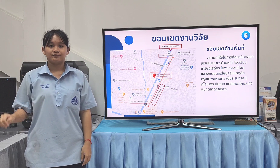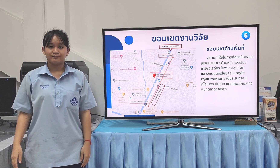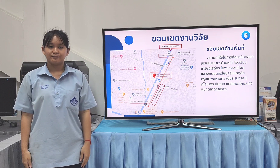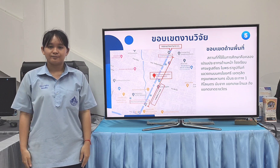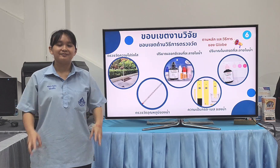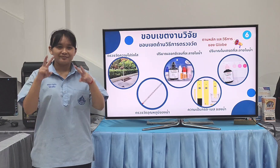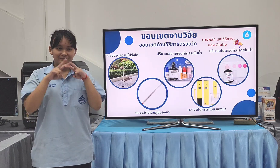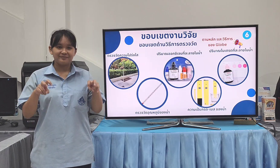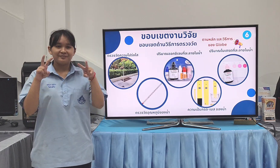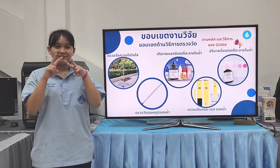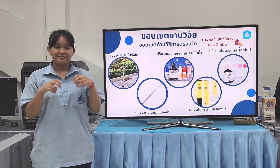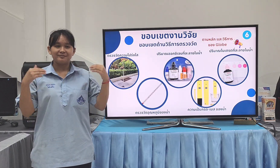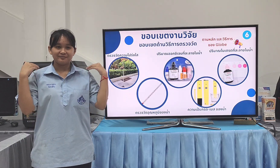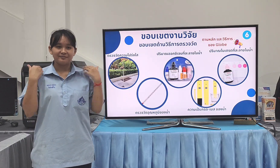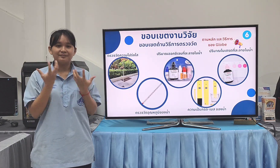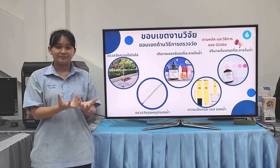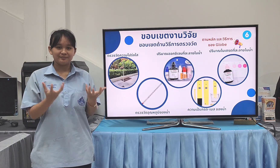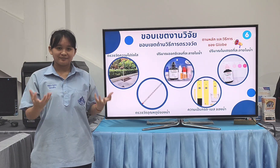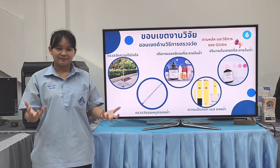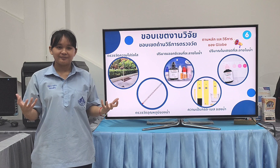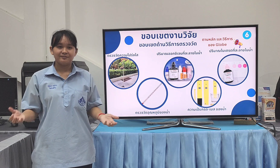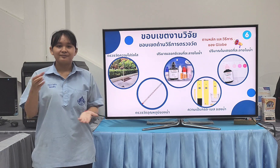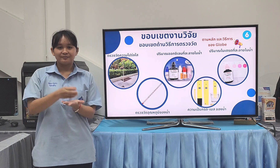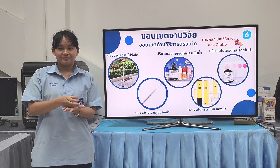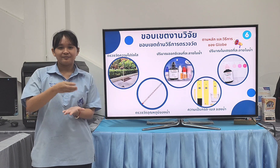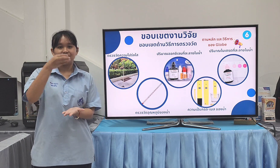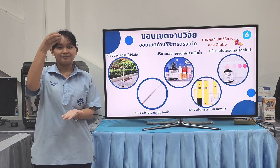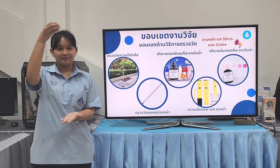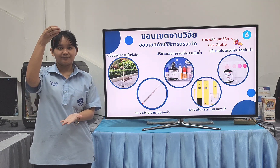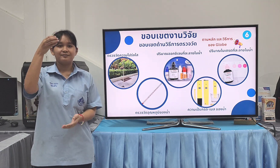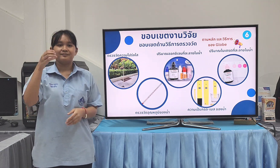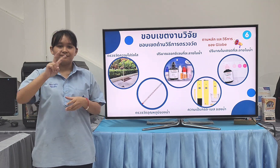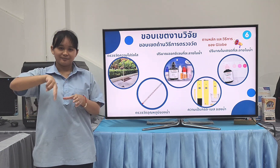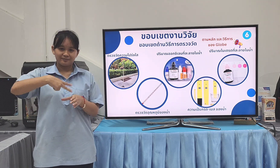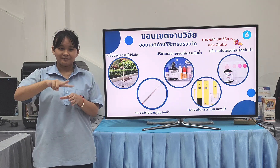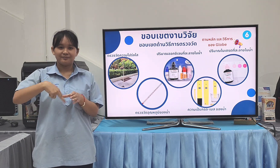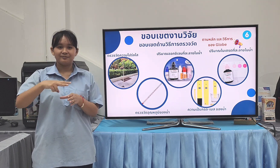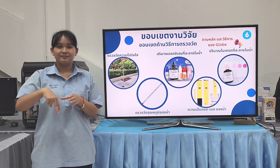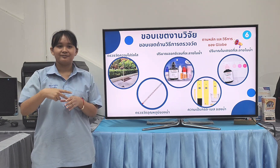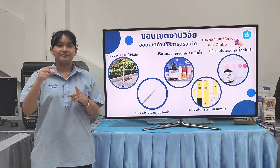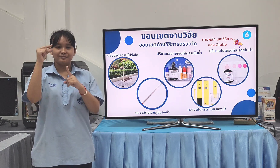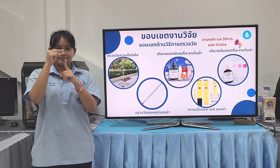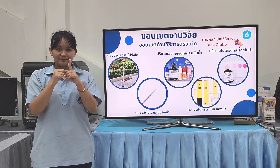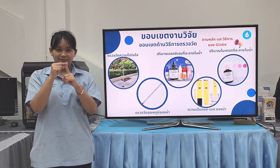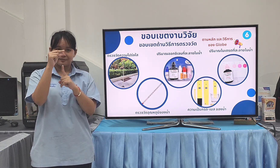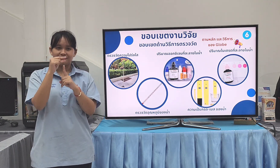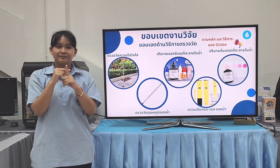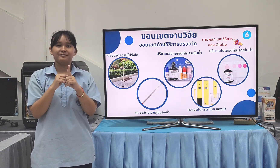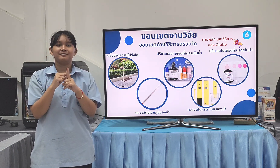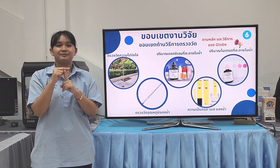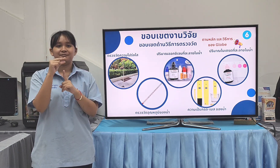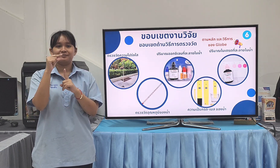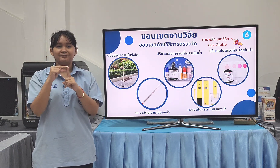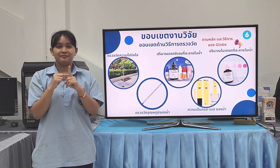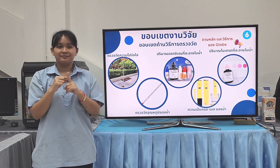กมตขอบเขตด้านวิธีการตรวจวัดตรวจวัดความโปร่งใสตรวจวัดอุณหภูมิของน้ำปริมาณ